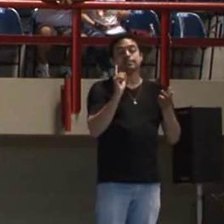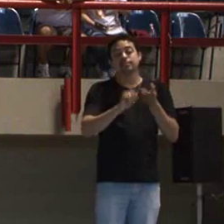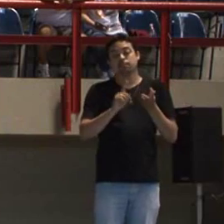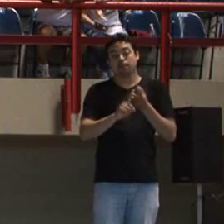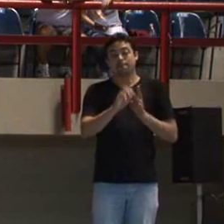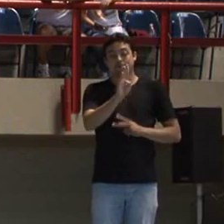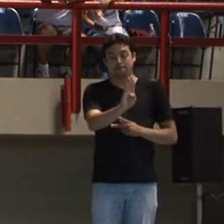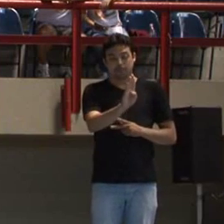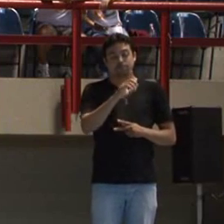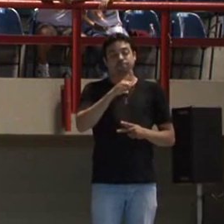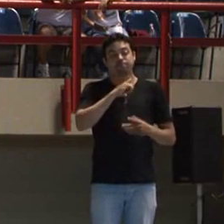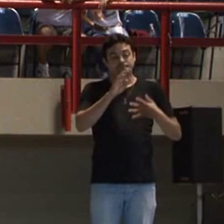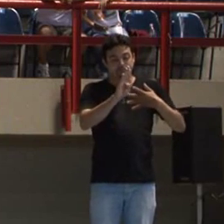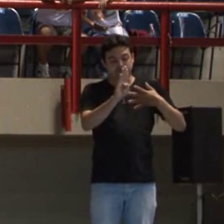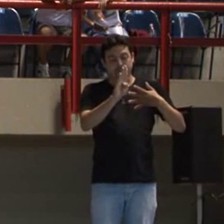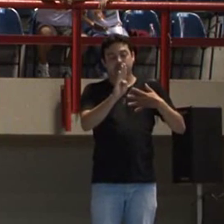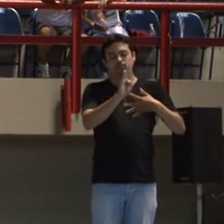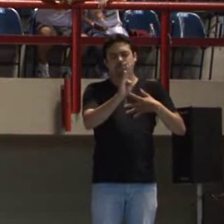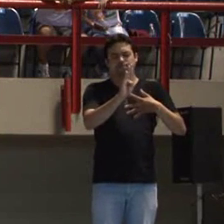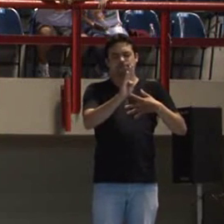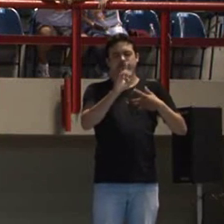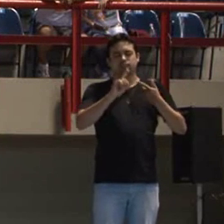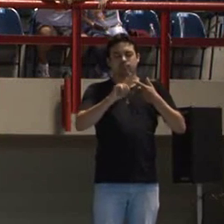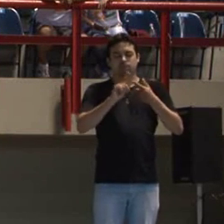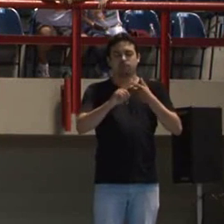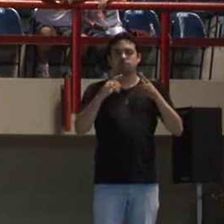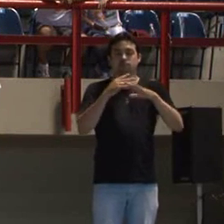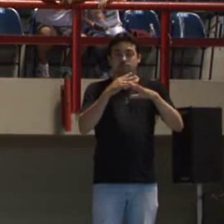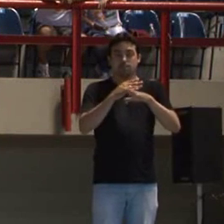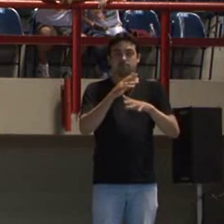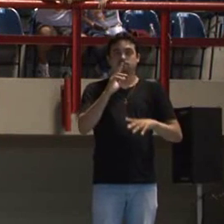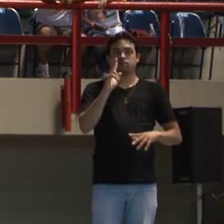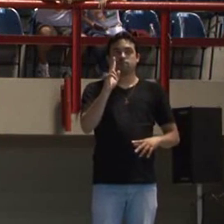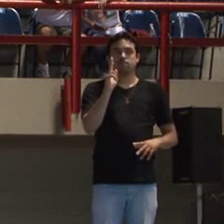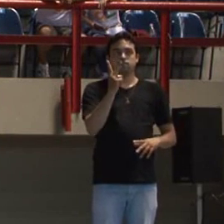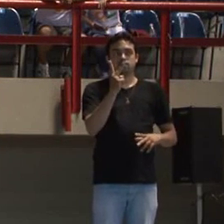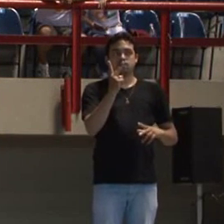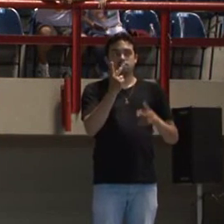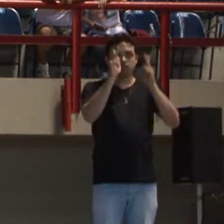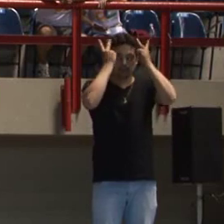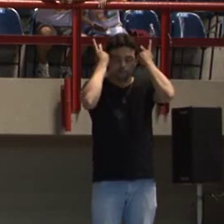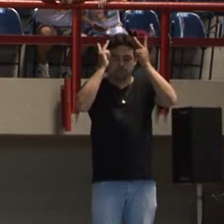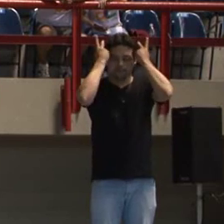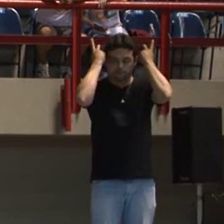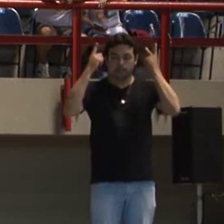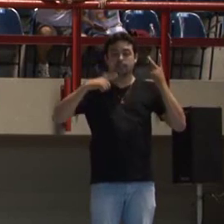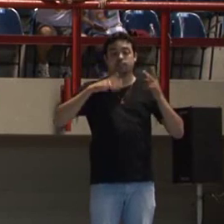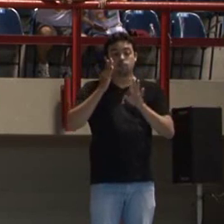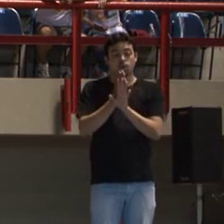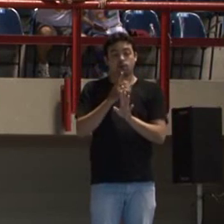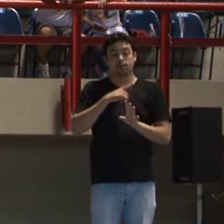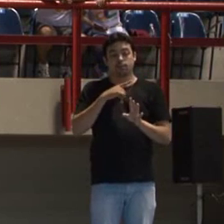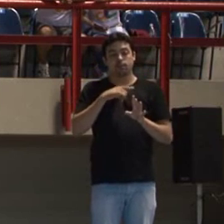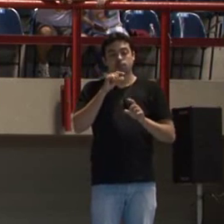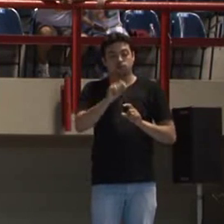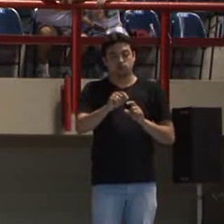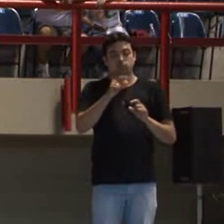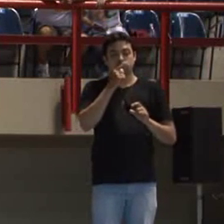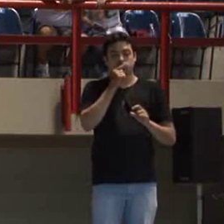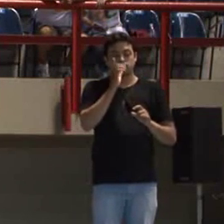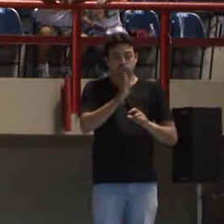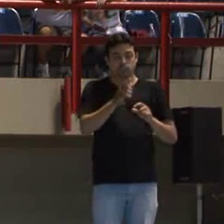assim: a civilização hebraica apresenta traços específicos que decorrem do distanciamento